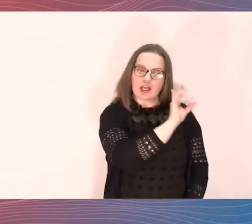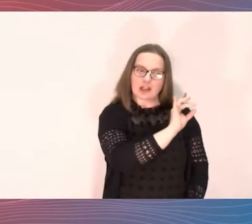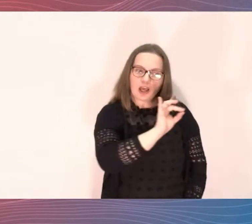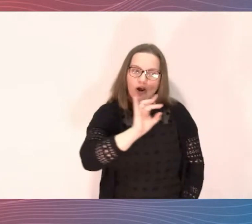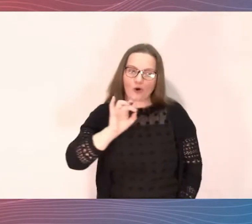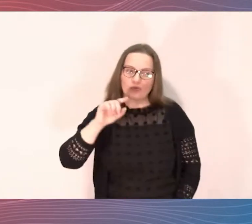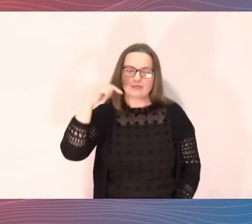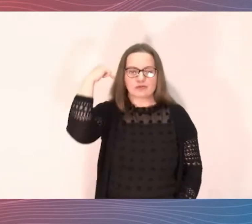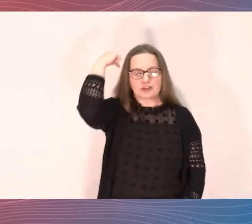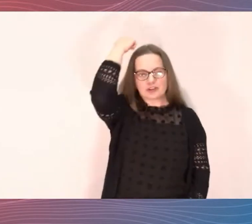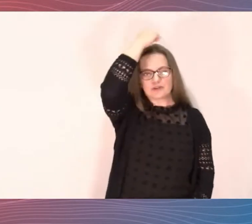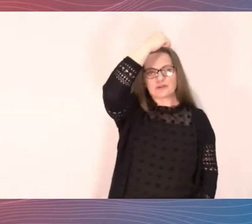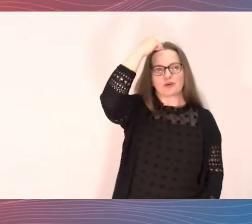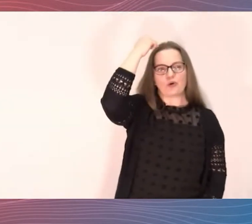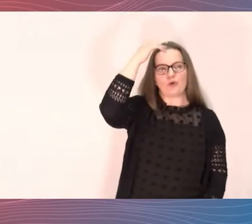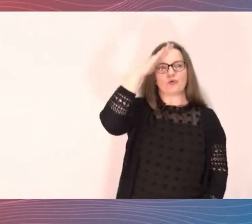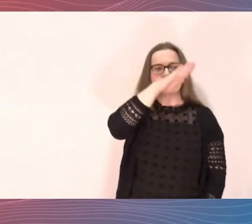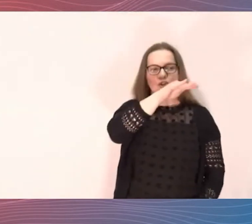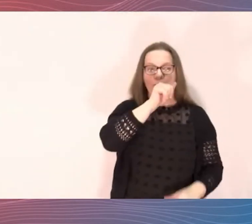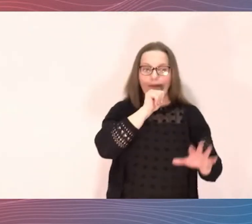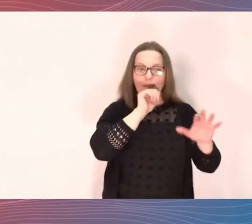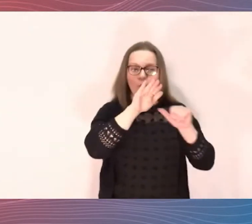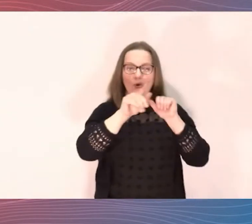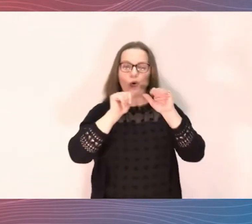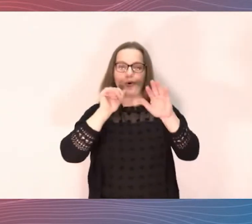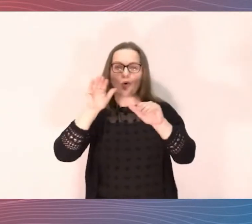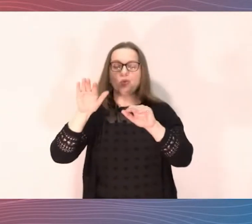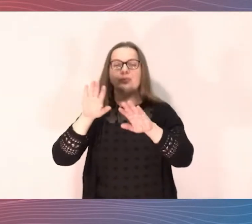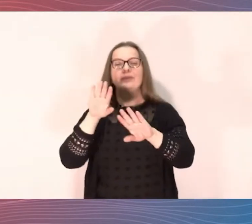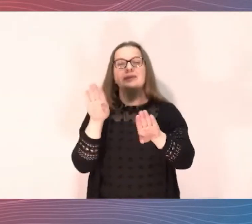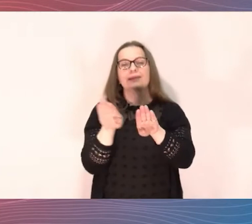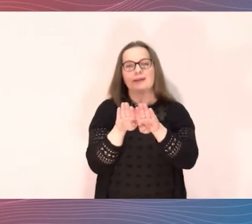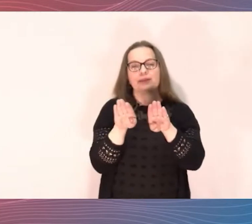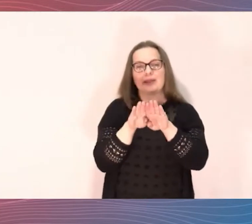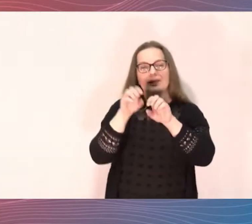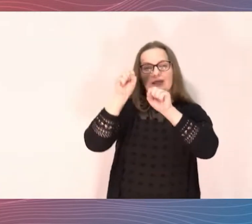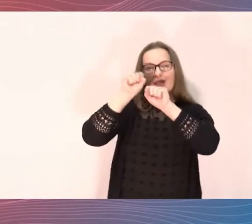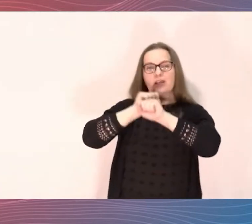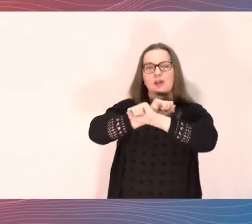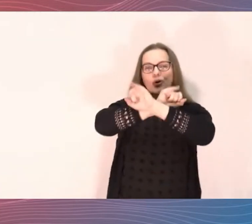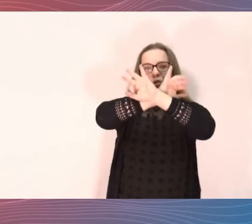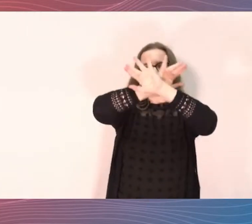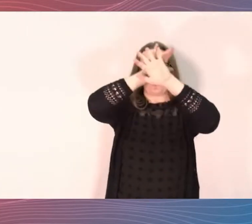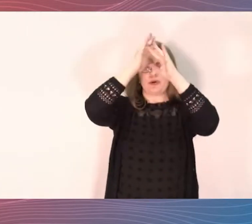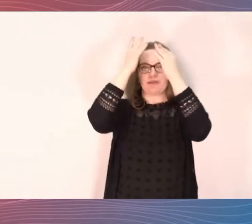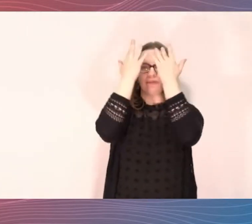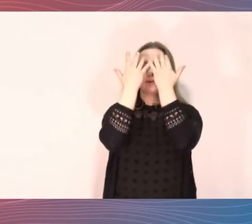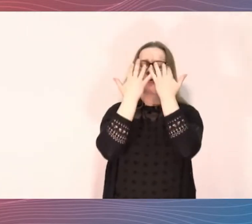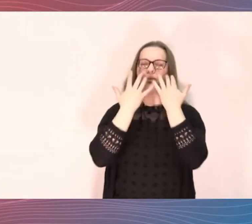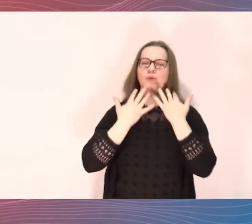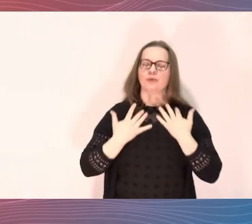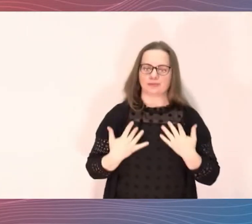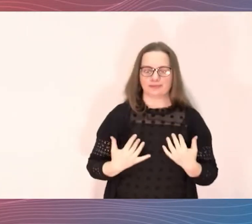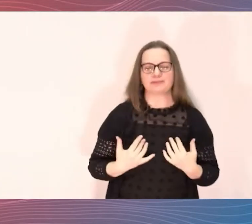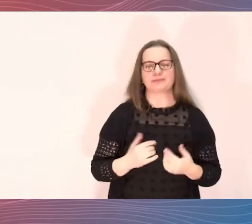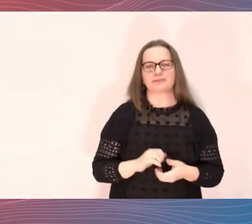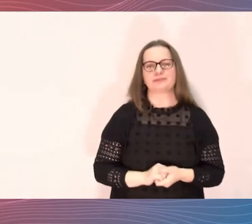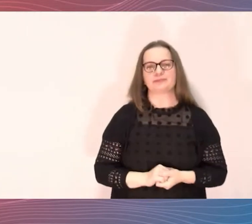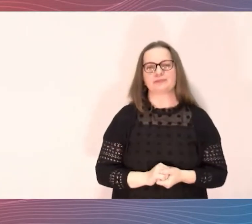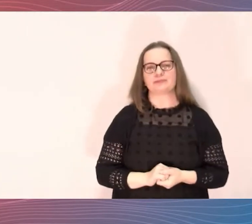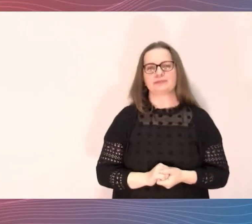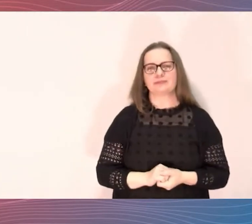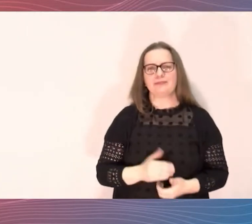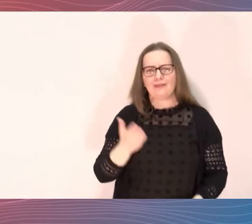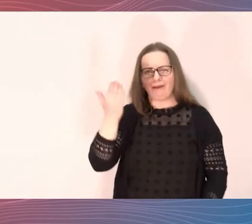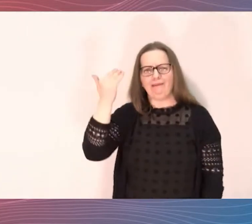justificou, e aos que justificou, a esses também glorificou. Cristo, que Ele era o Filho unigênito